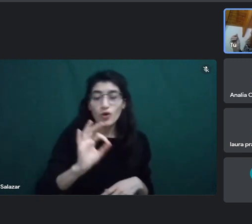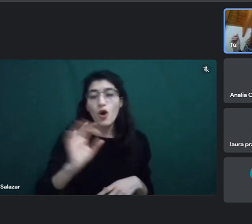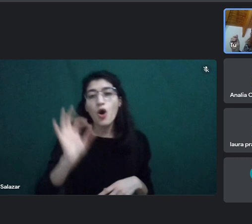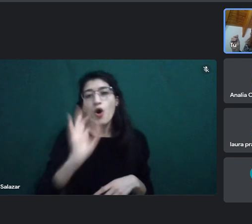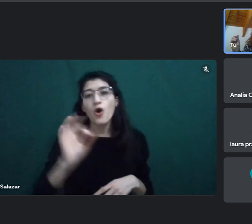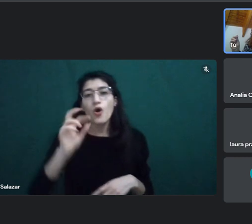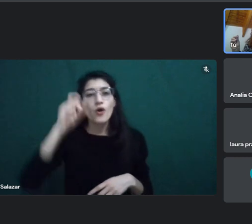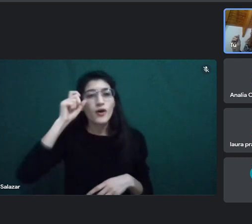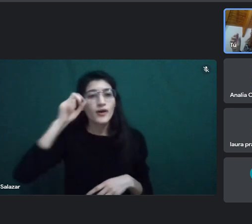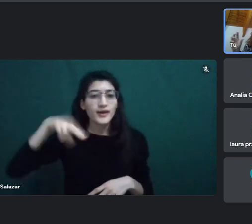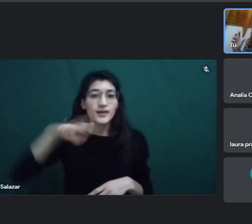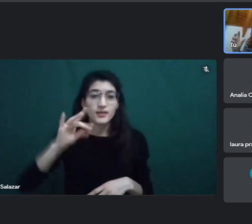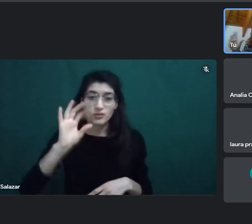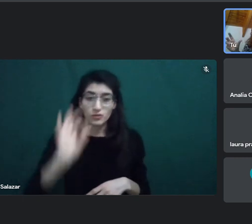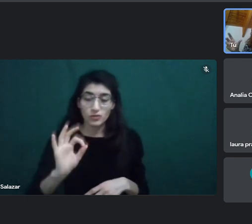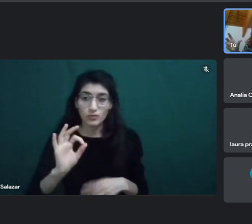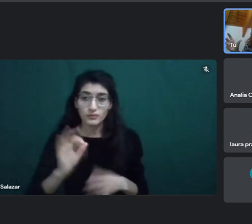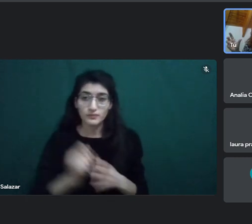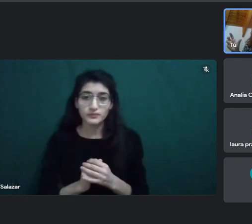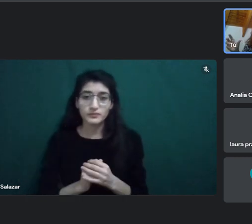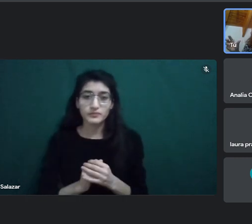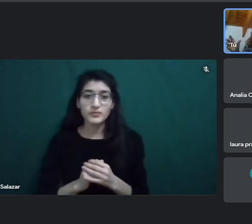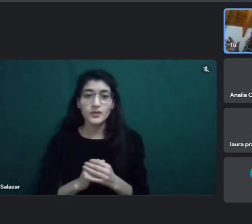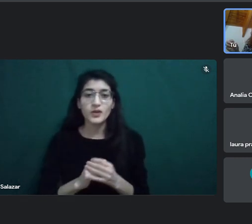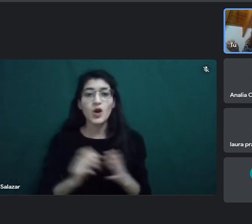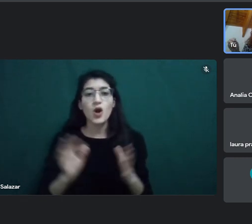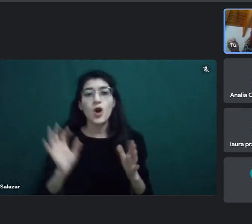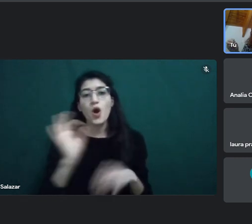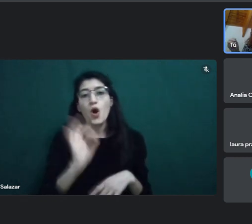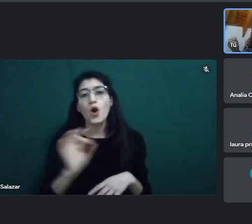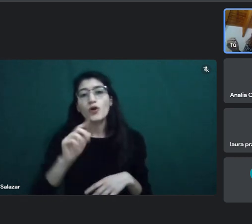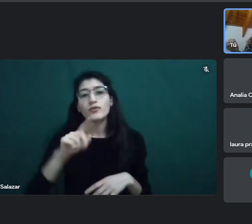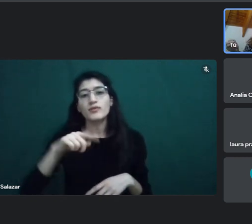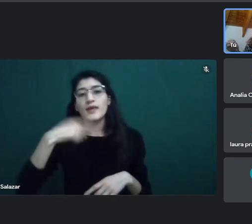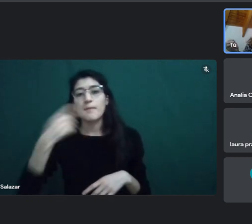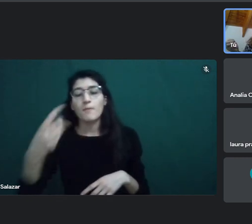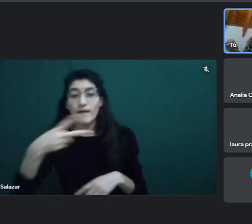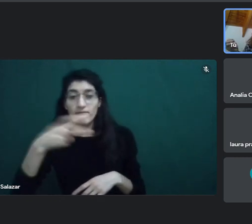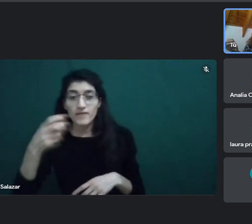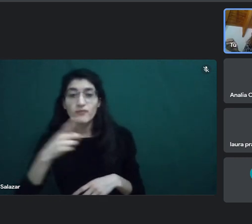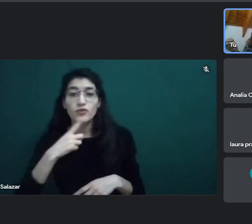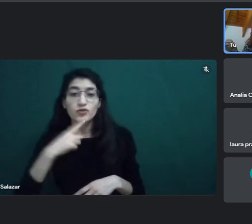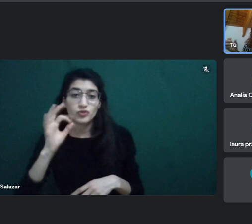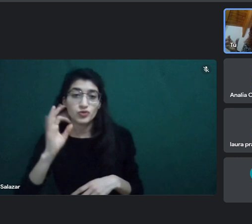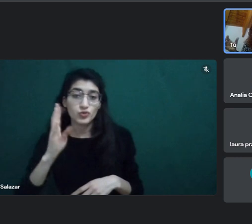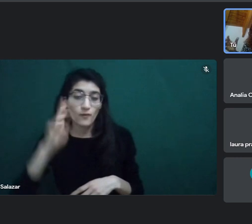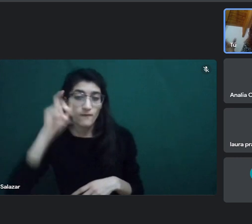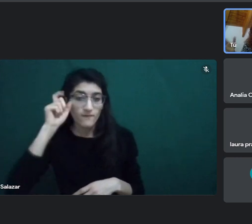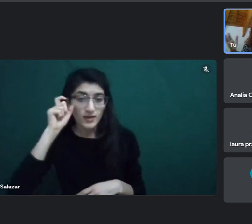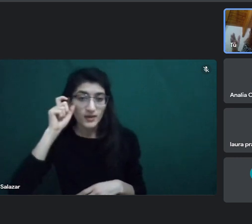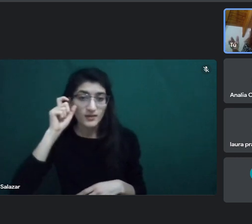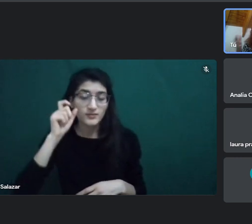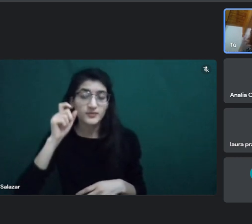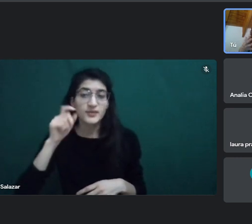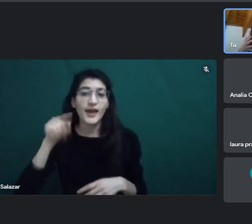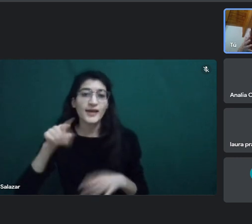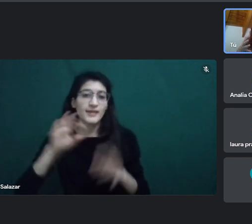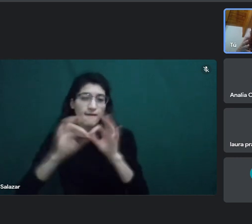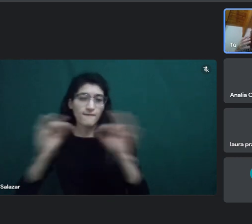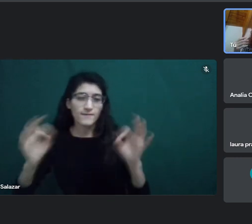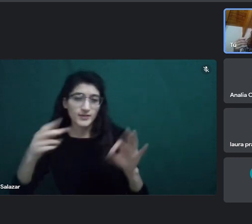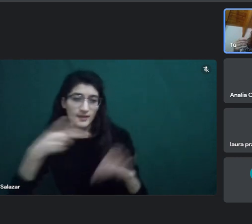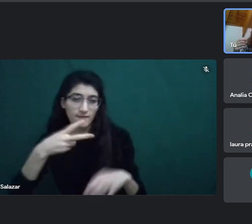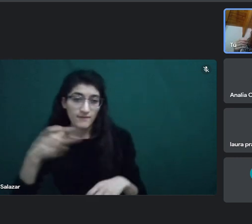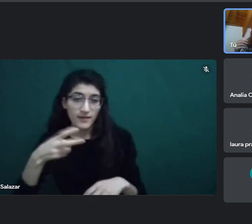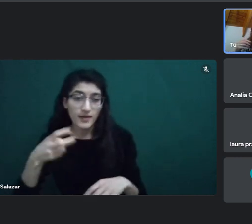está después del verbo to be, que entonces forma la frase verbal, ¿sí? Entonces sería está haciendo